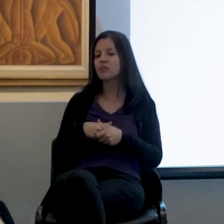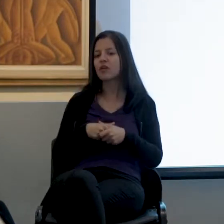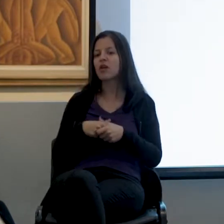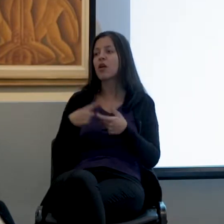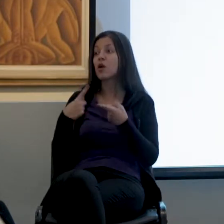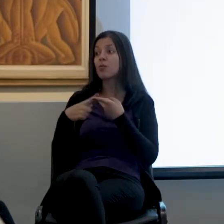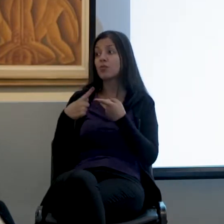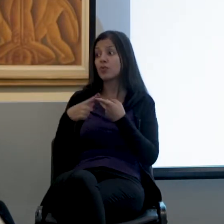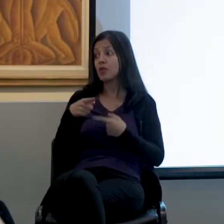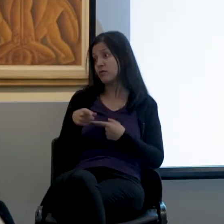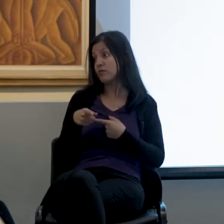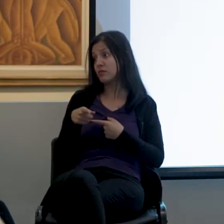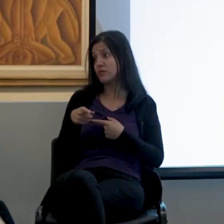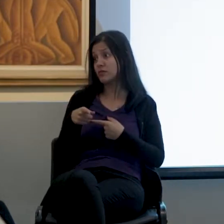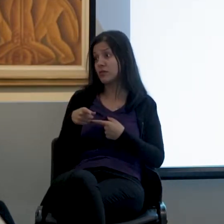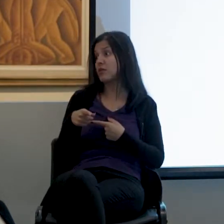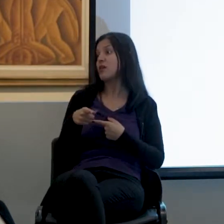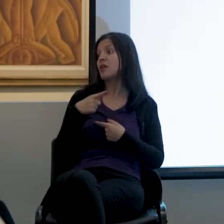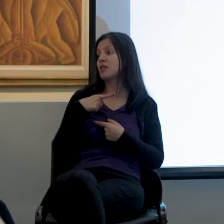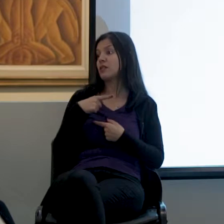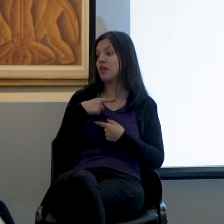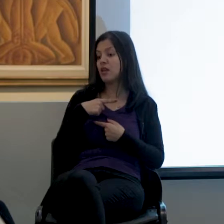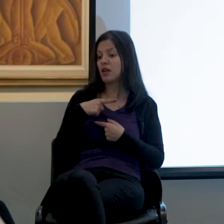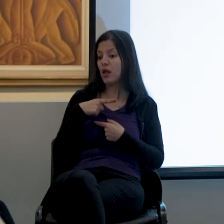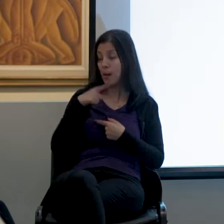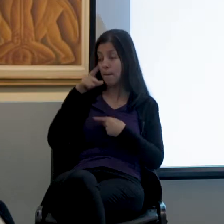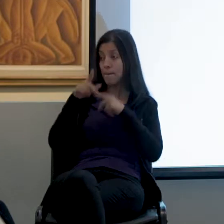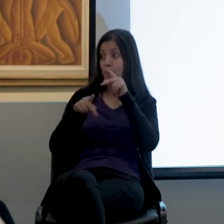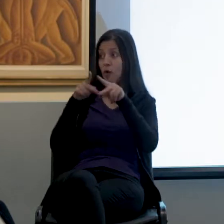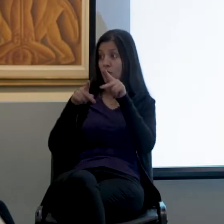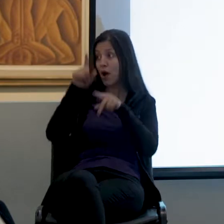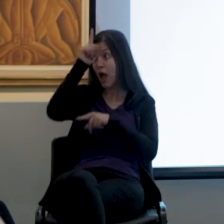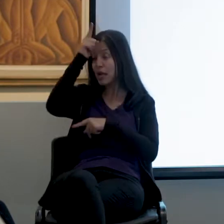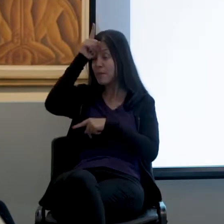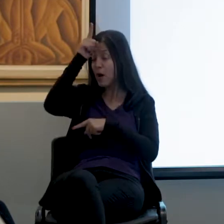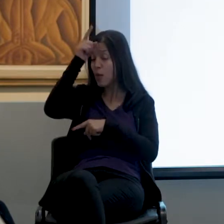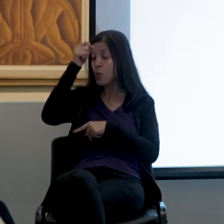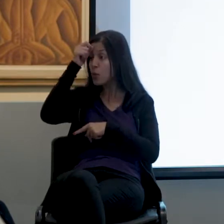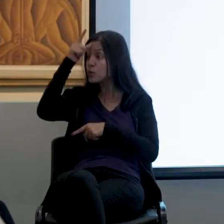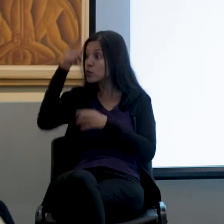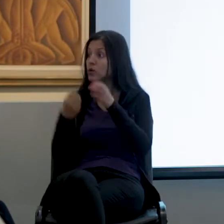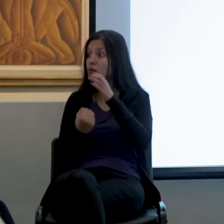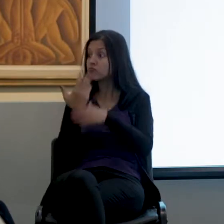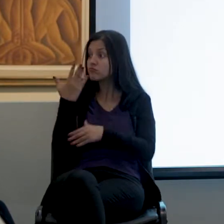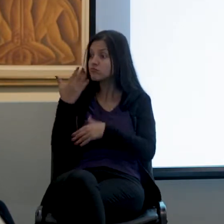Porque ali se identifica a origem do povo alemão, pela cultura.